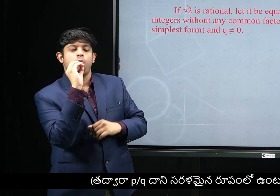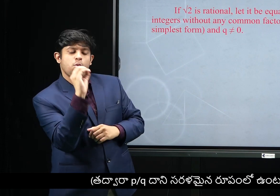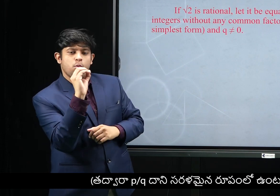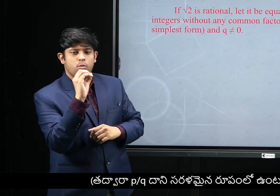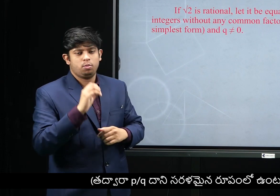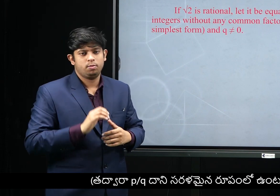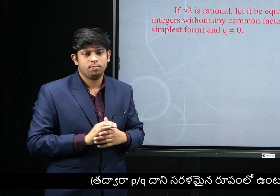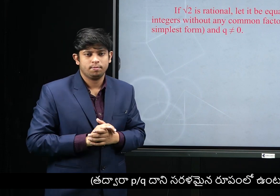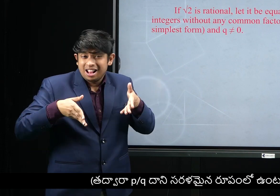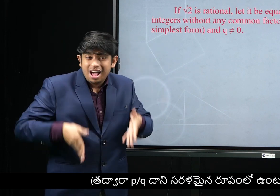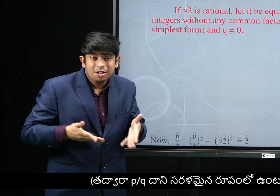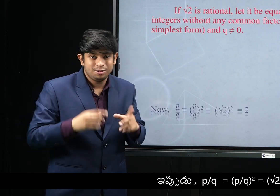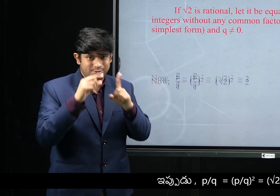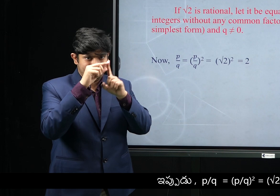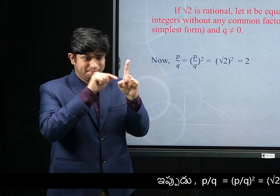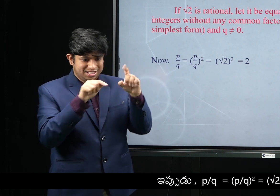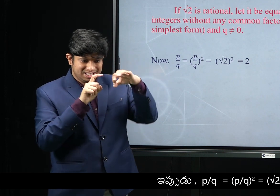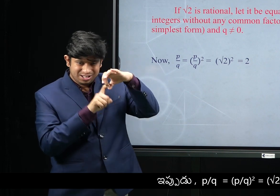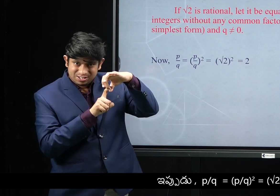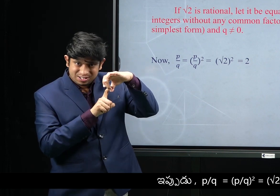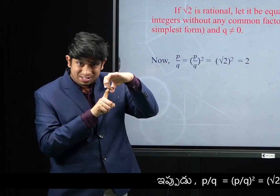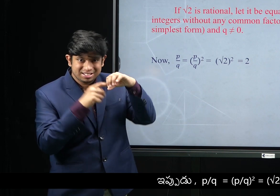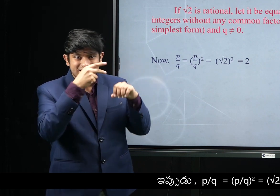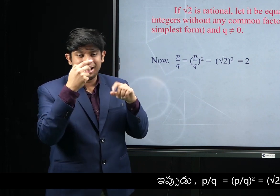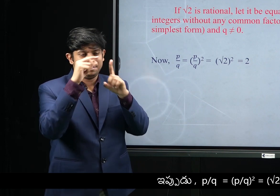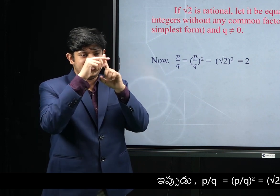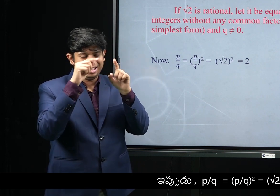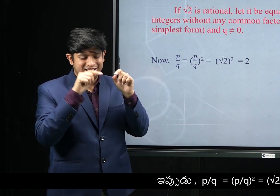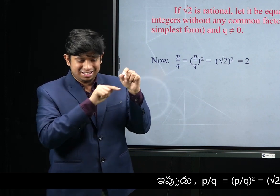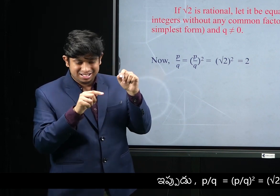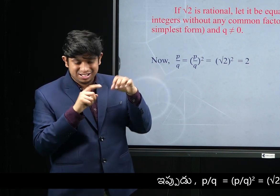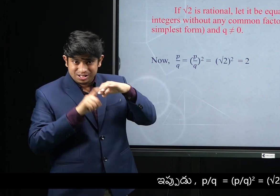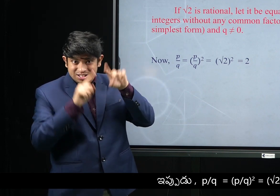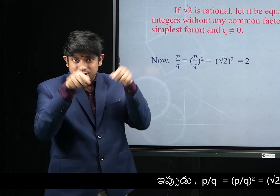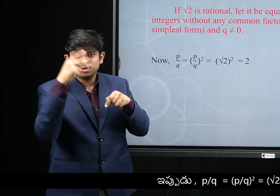q ≠ 0. ఇప్పుడు p²/q²